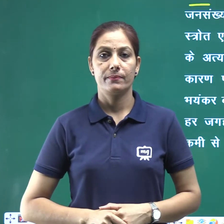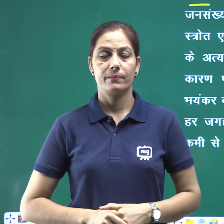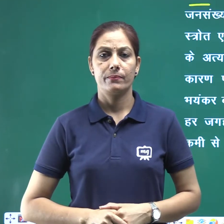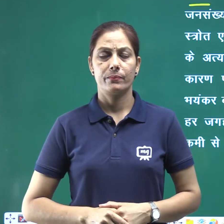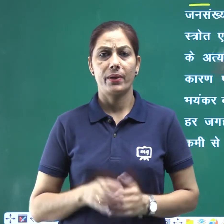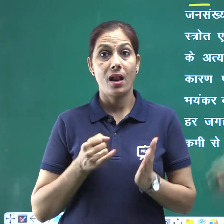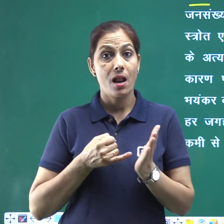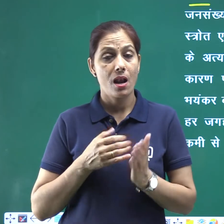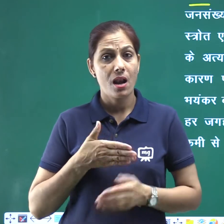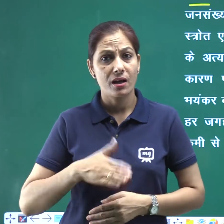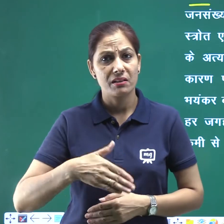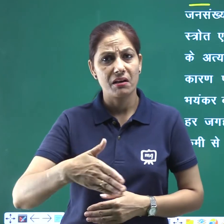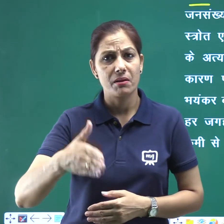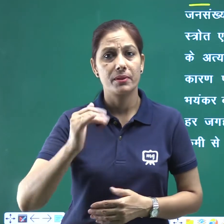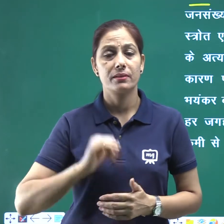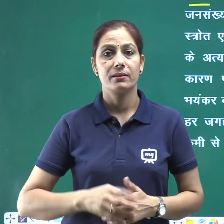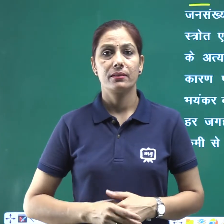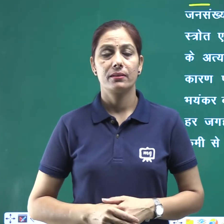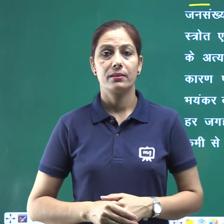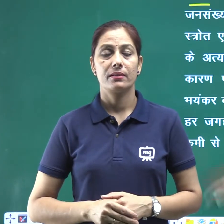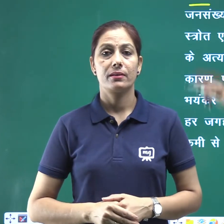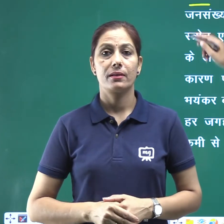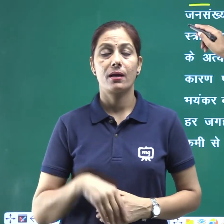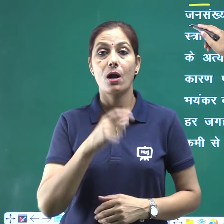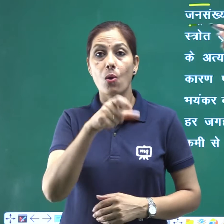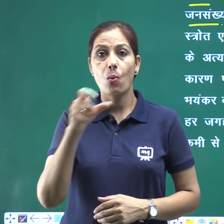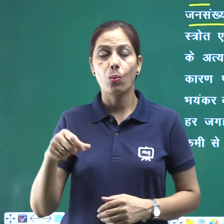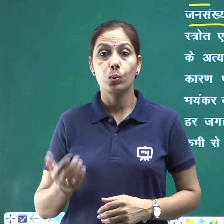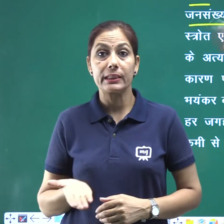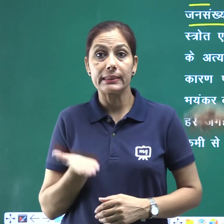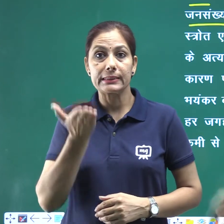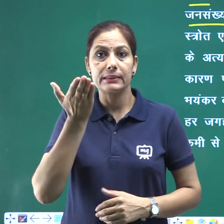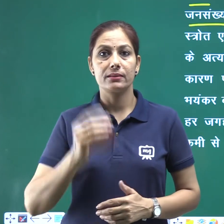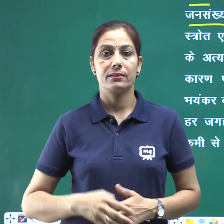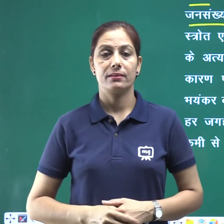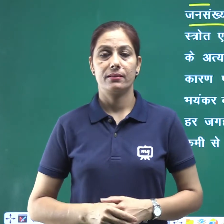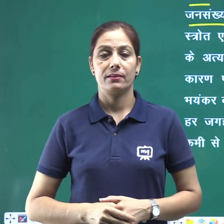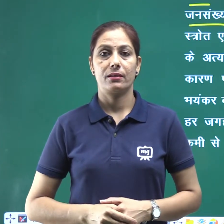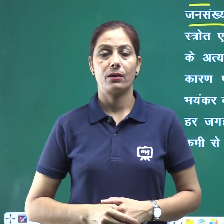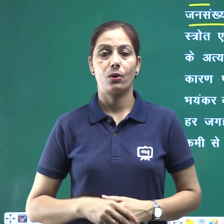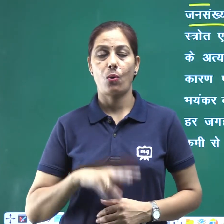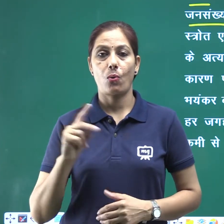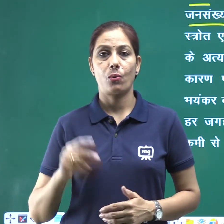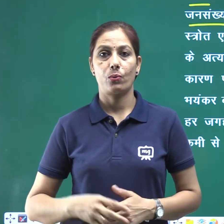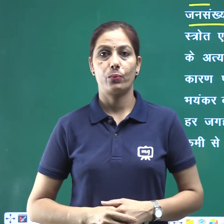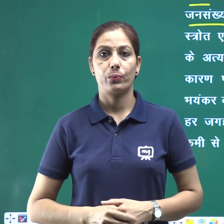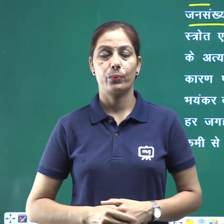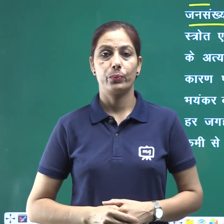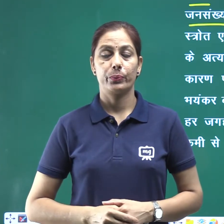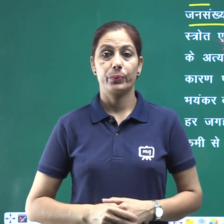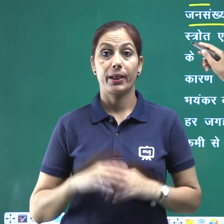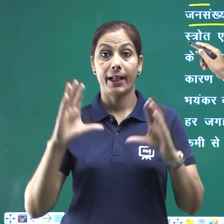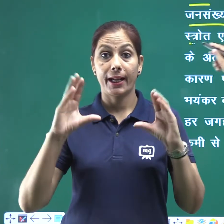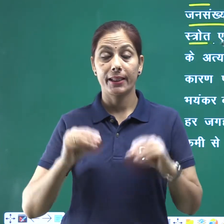लगातार बढ़ती जनसंख्या और घटते